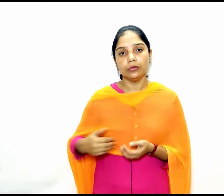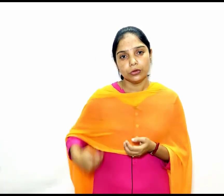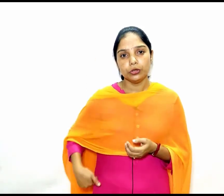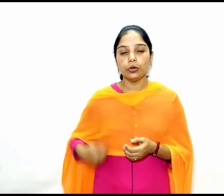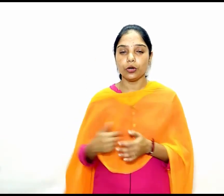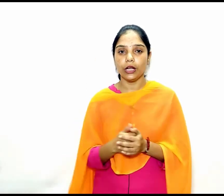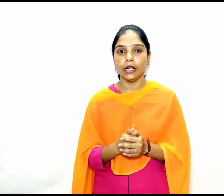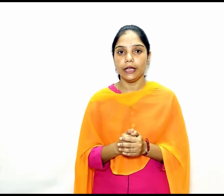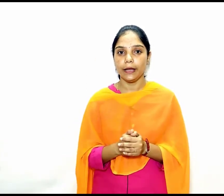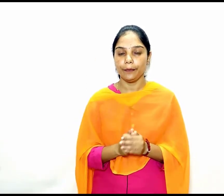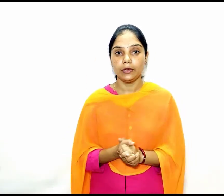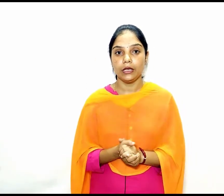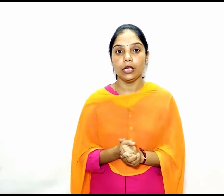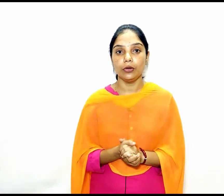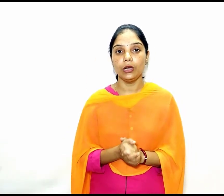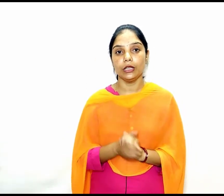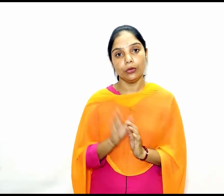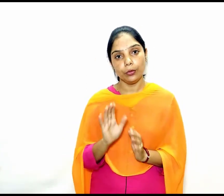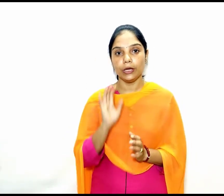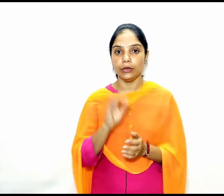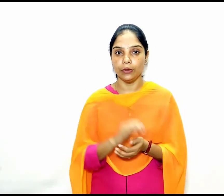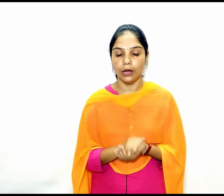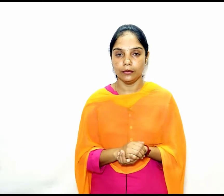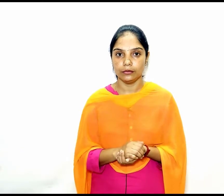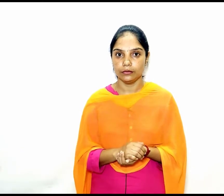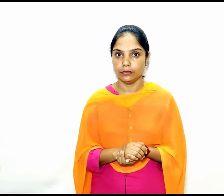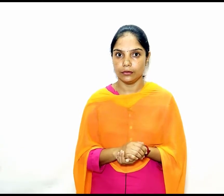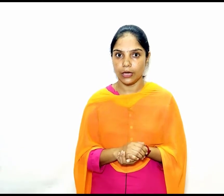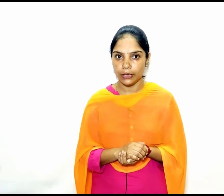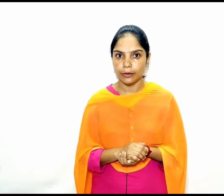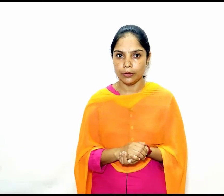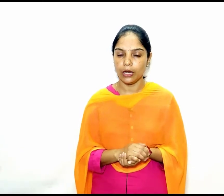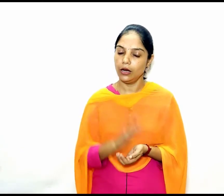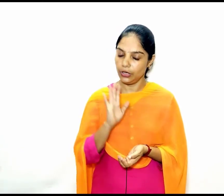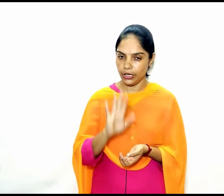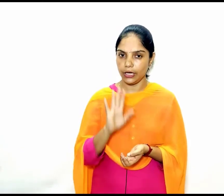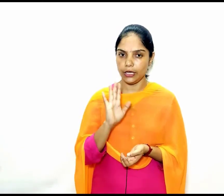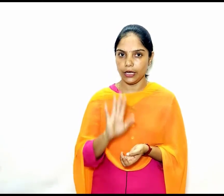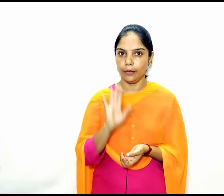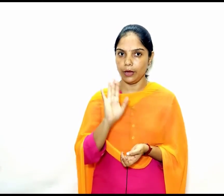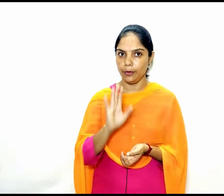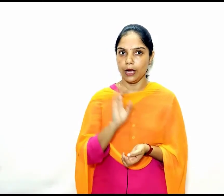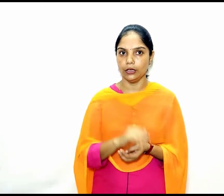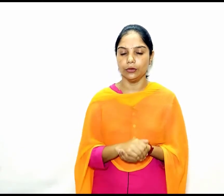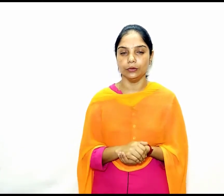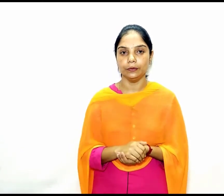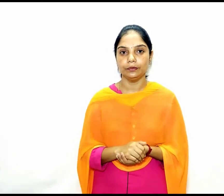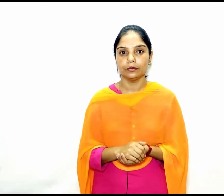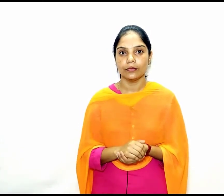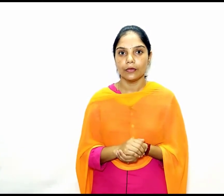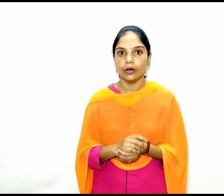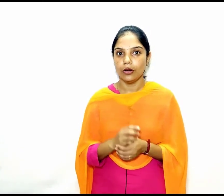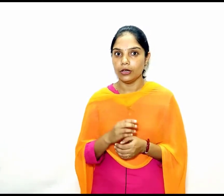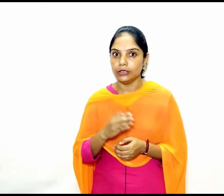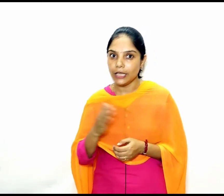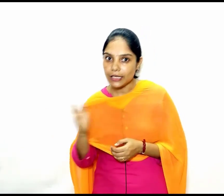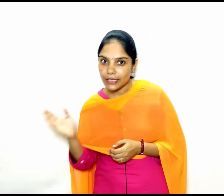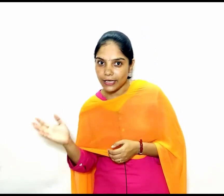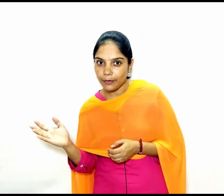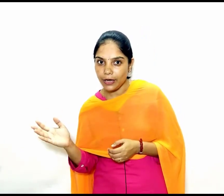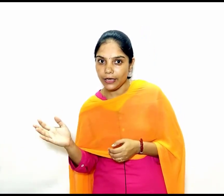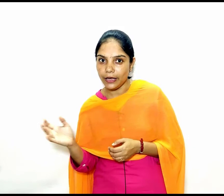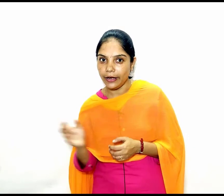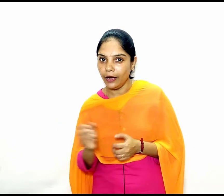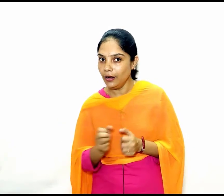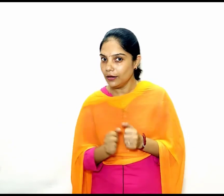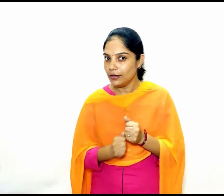गिरा हूँ, चोट लग गई है, ठीक हो लेता हूँ फिर दूंगा। माली भी बोला, ठीक है मैं अभी आता हूँ। और जैसे